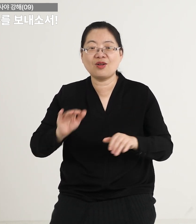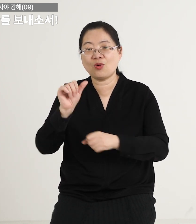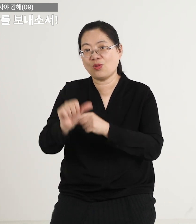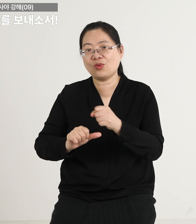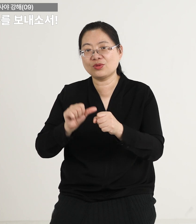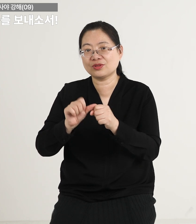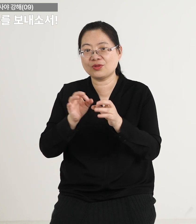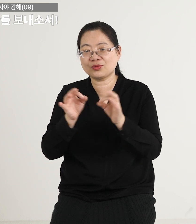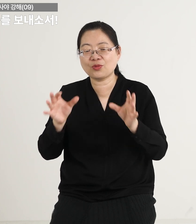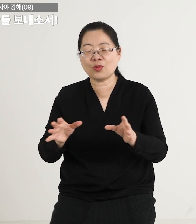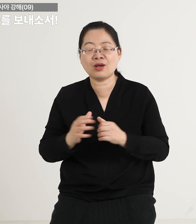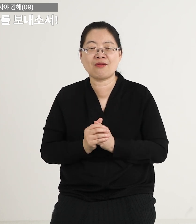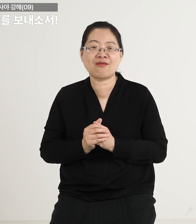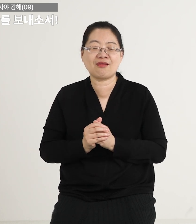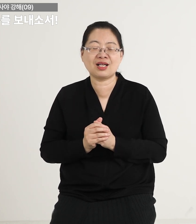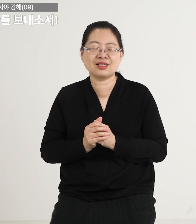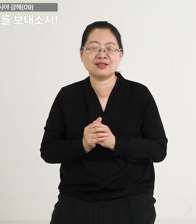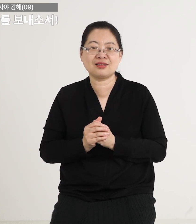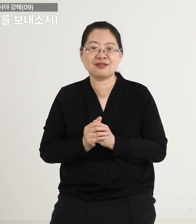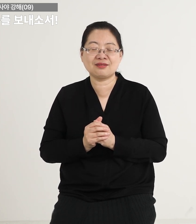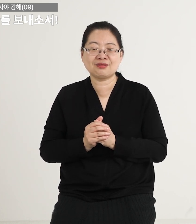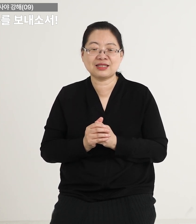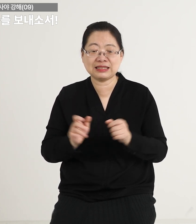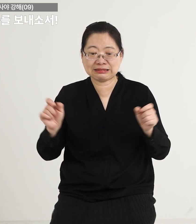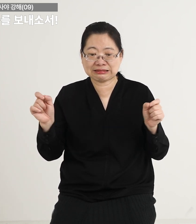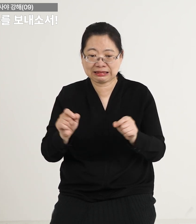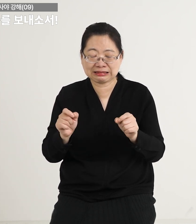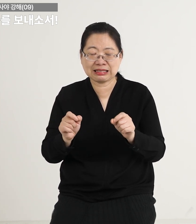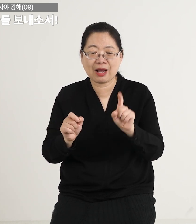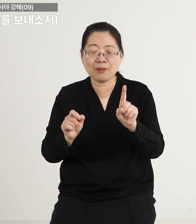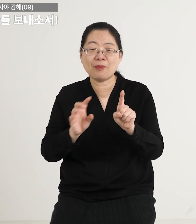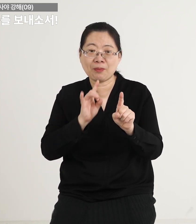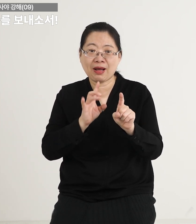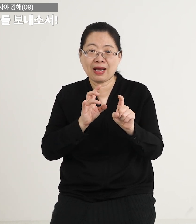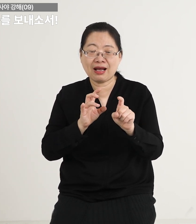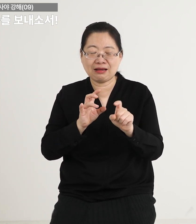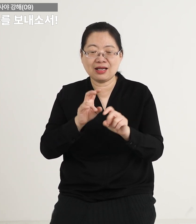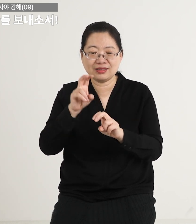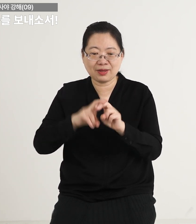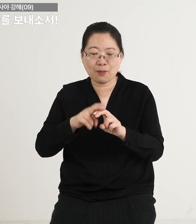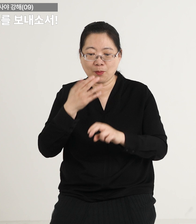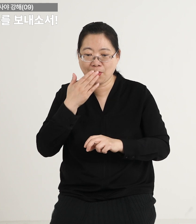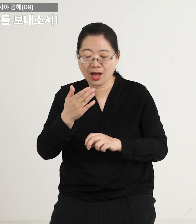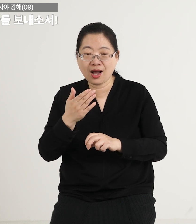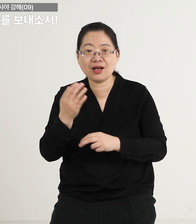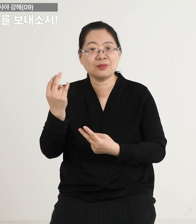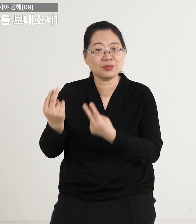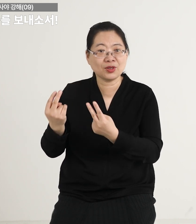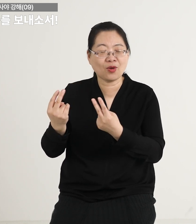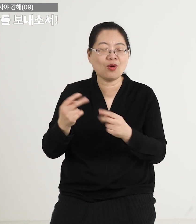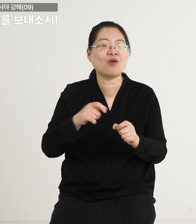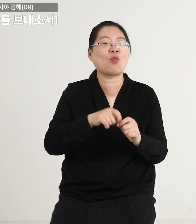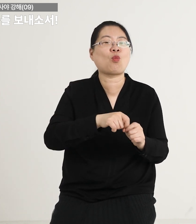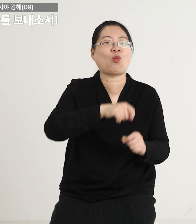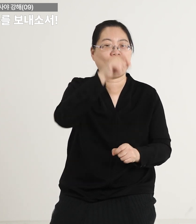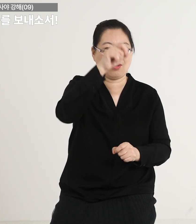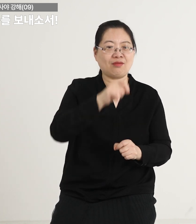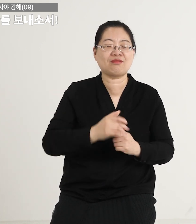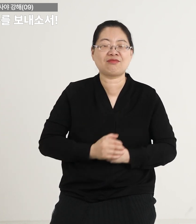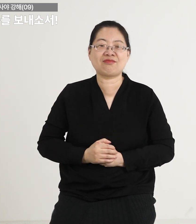동안 단기 단임제면 그 비해서 굉장히 오래 하신